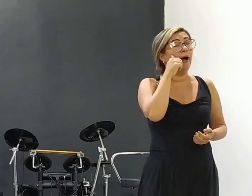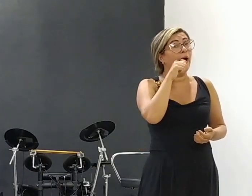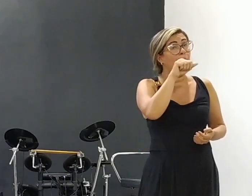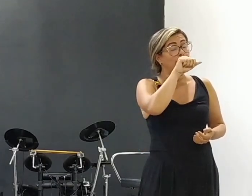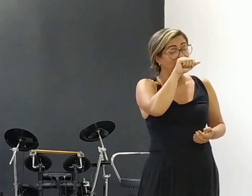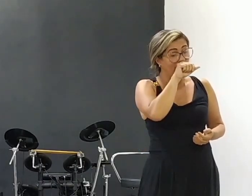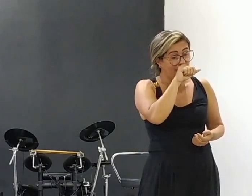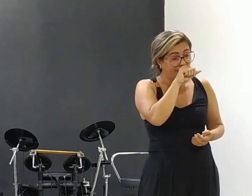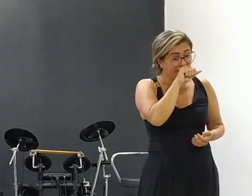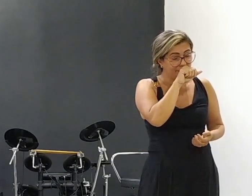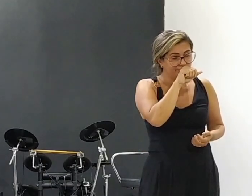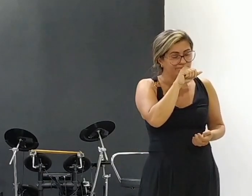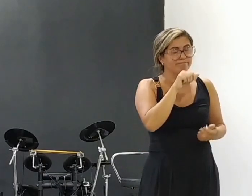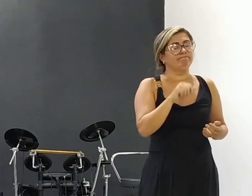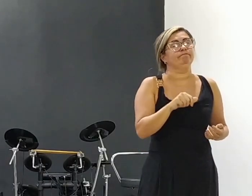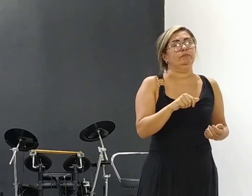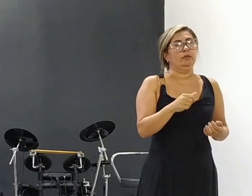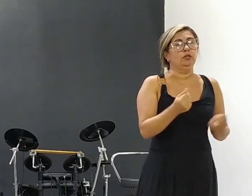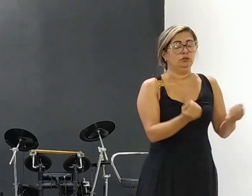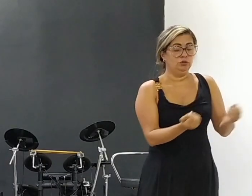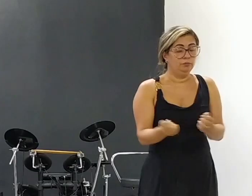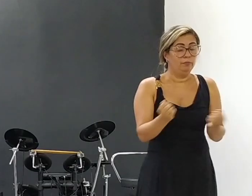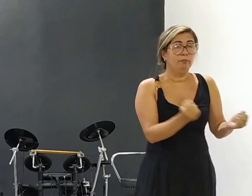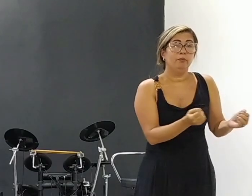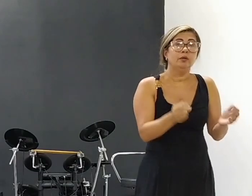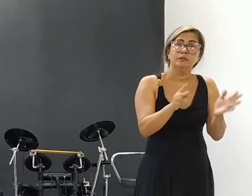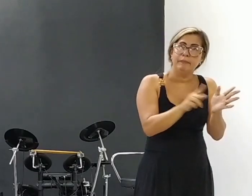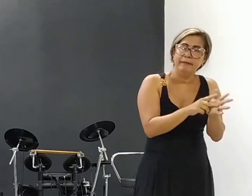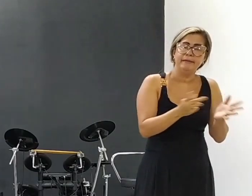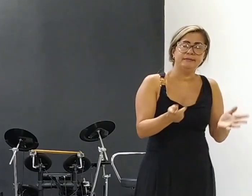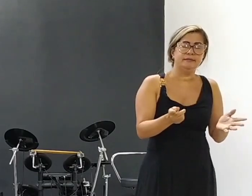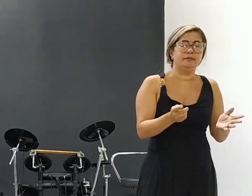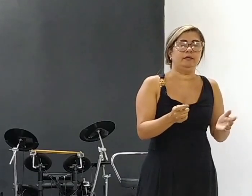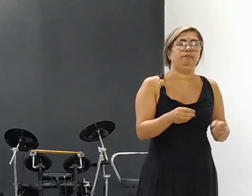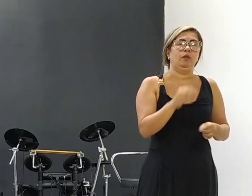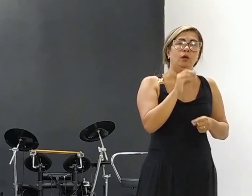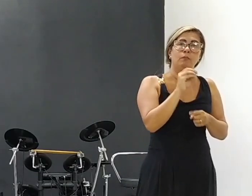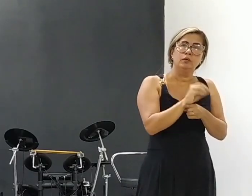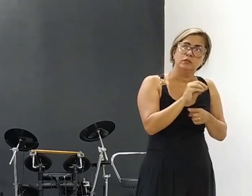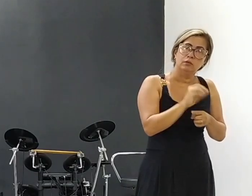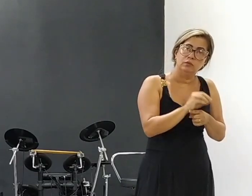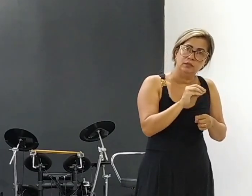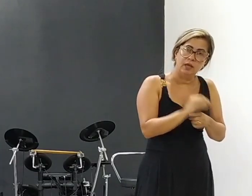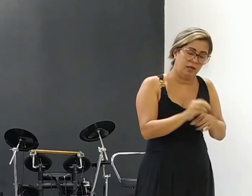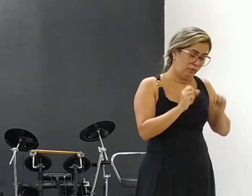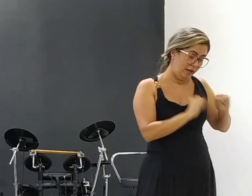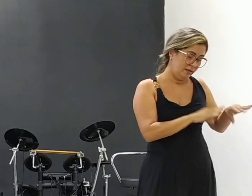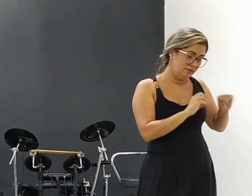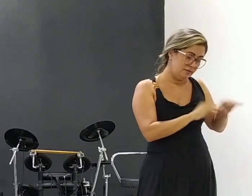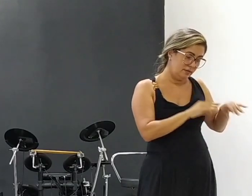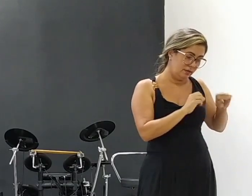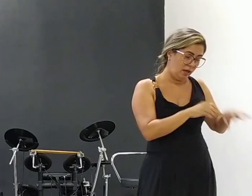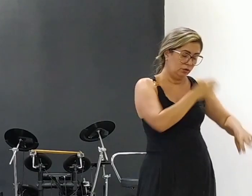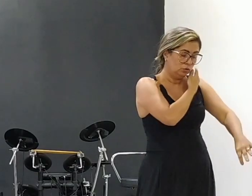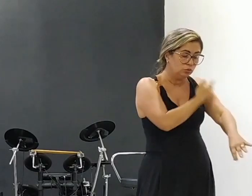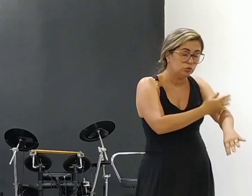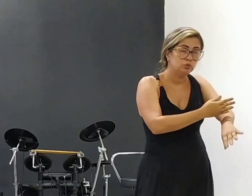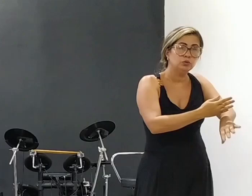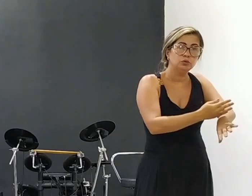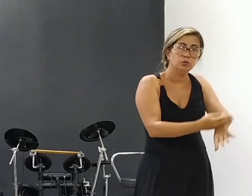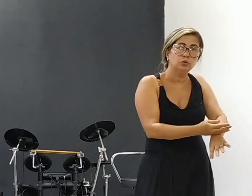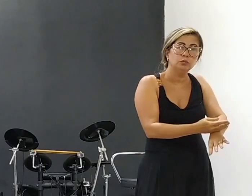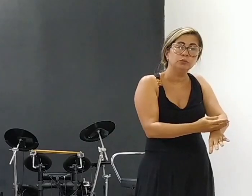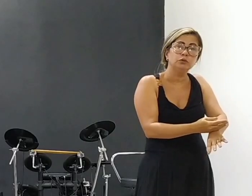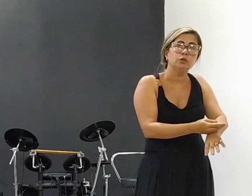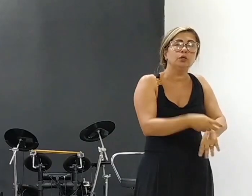cuidar dele. Moisés então ele é cuidado, ele é ensinado, ele é criado nos costumes do